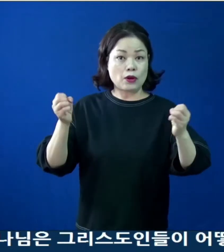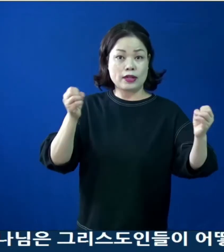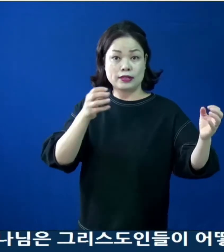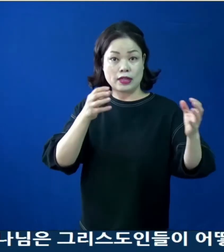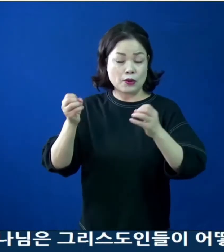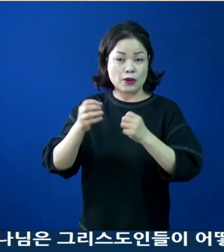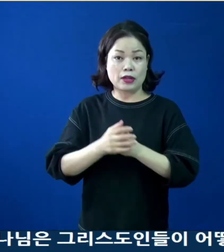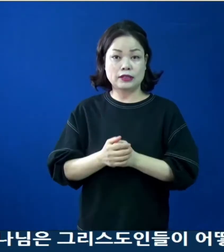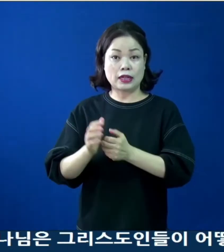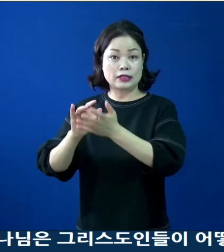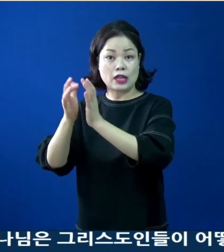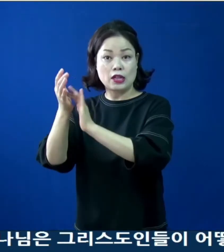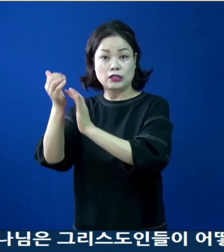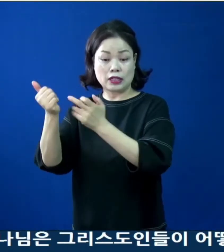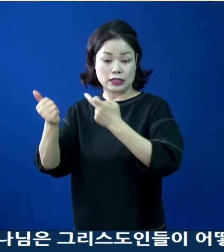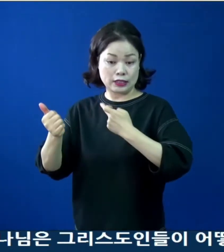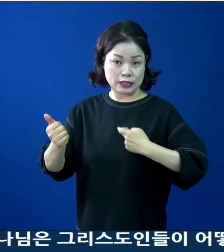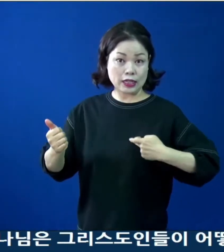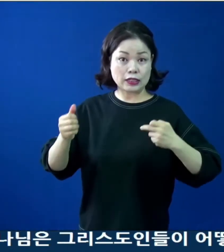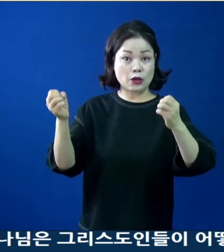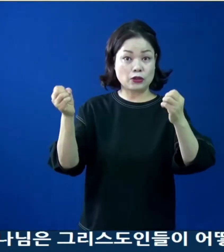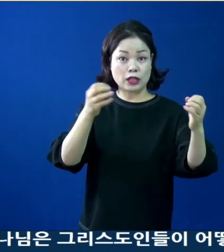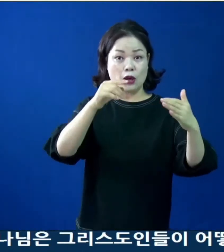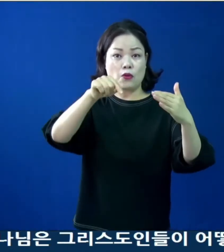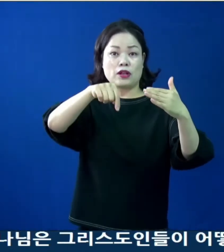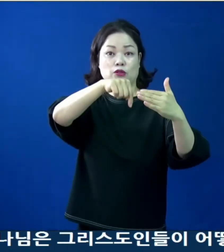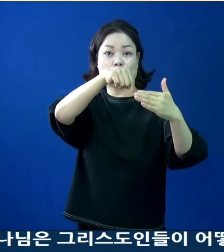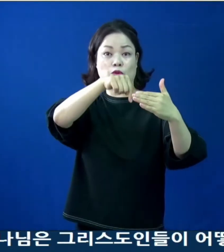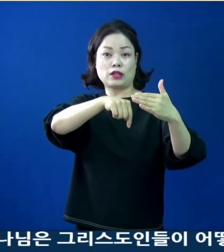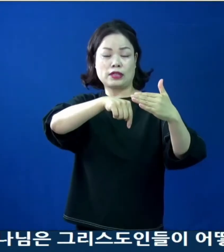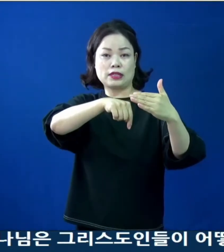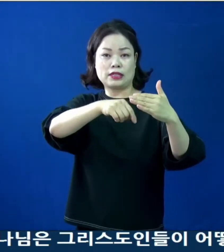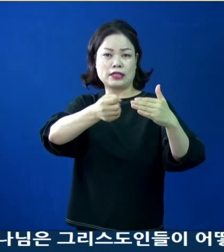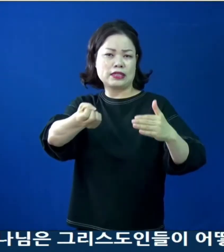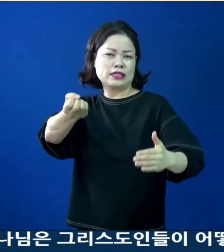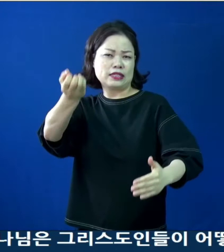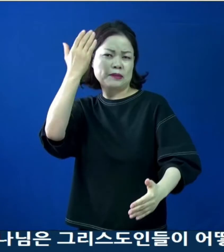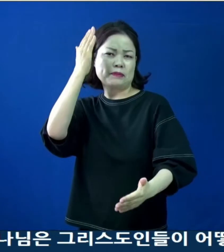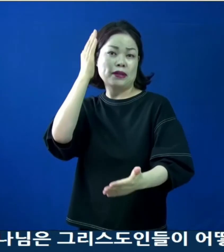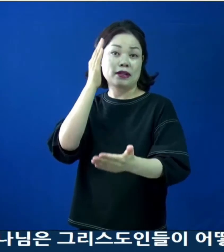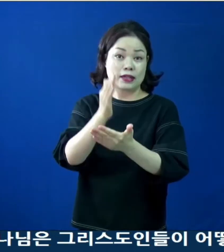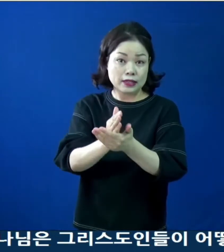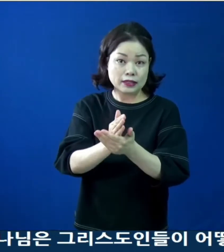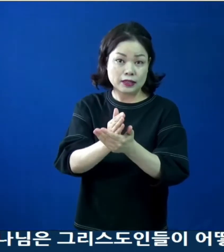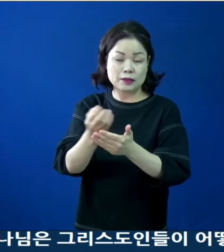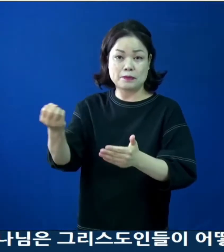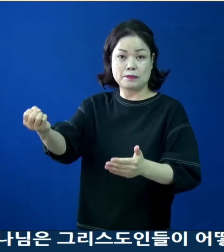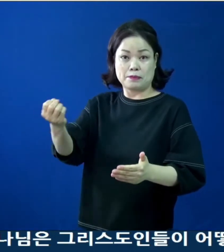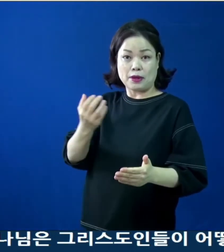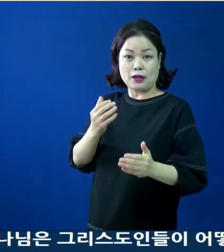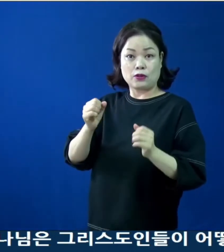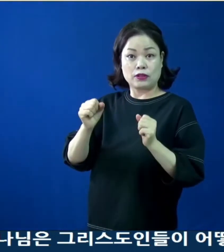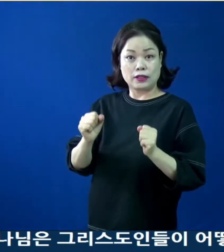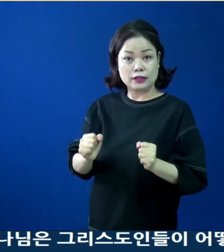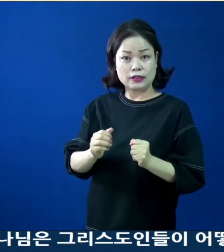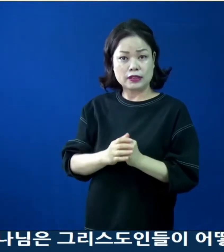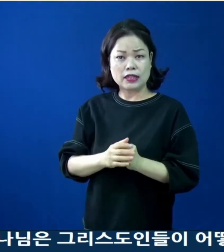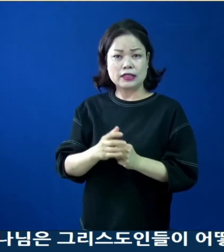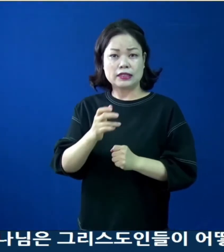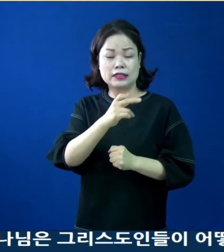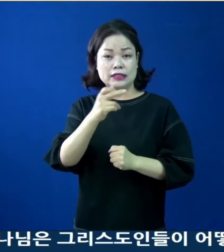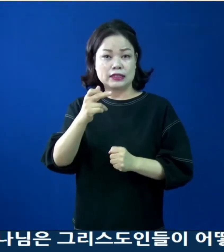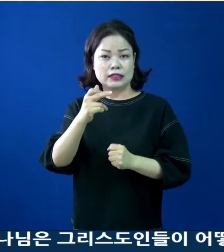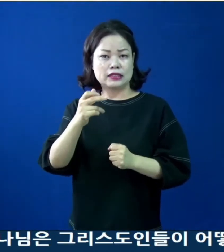대화입니다. 예수님과 제자들과의 대화 속에서 잊지 않아야 하는 것을 말씀해 주고 계시는데, 큰